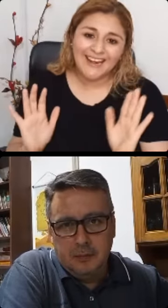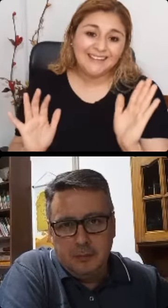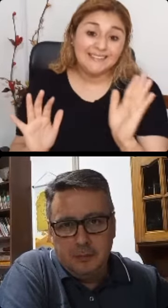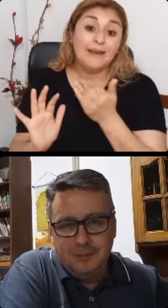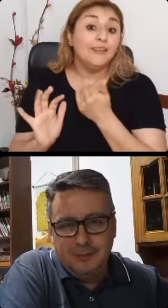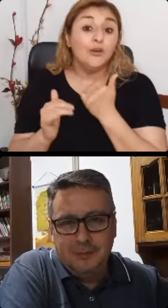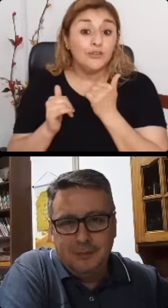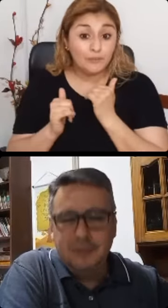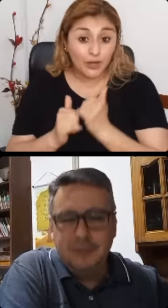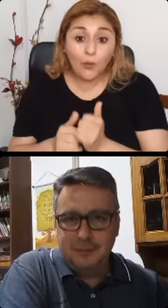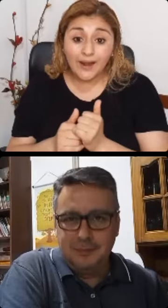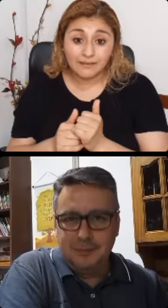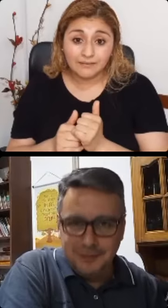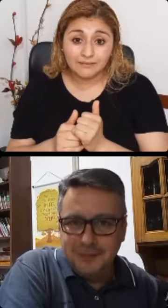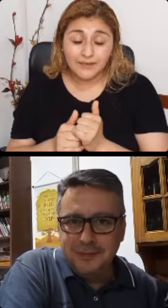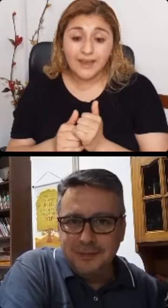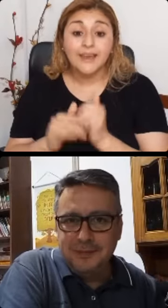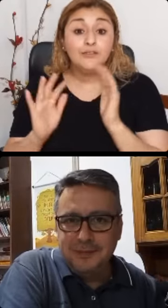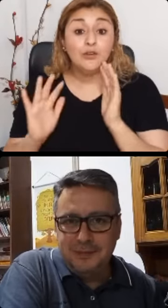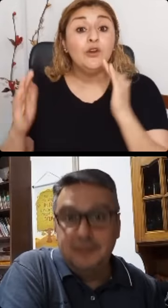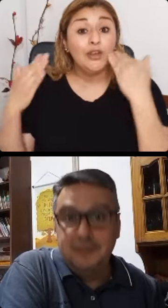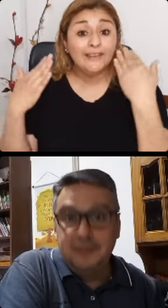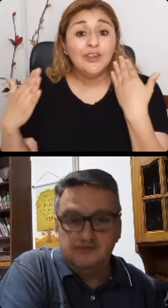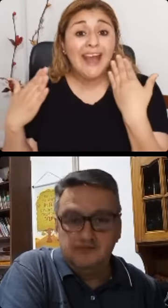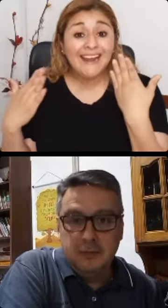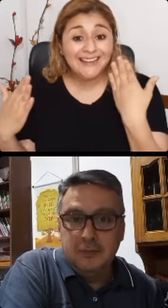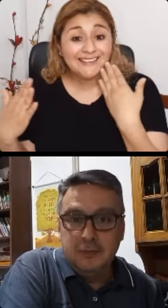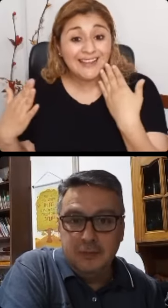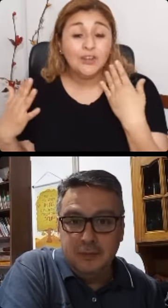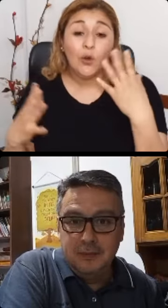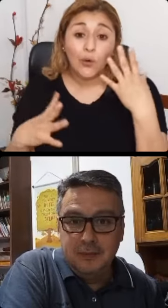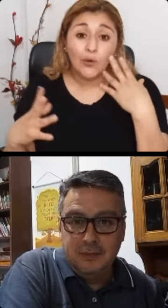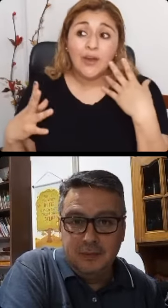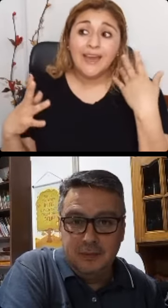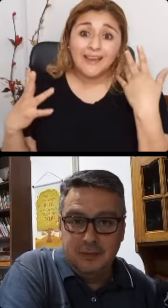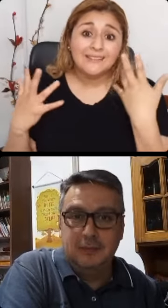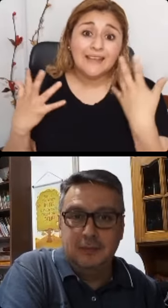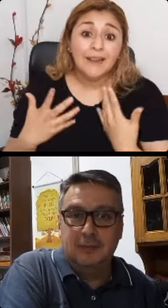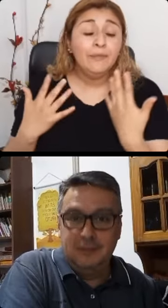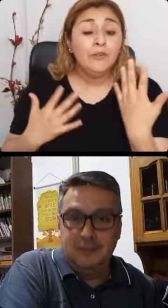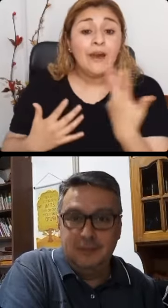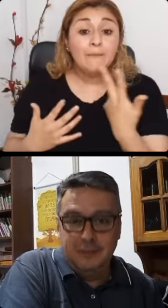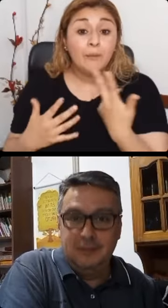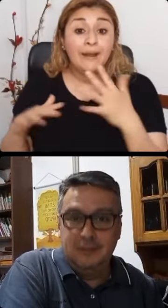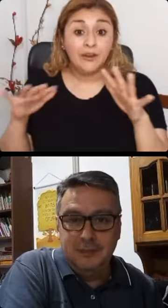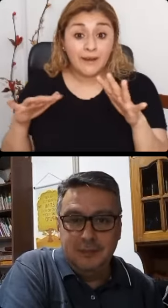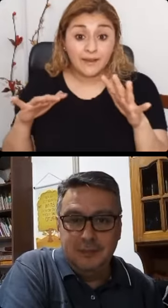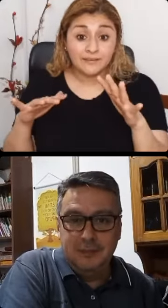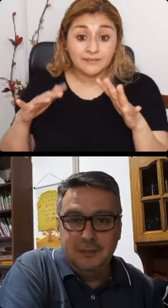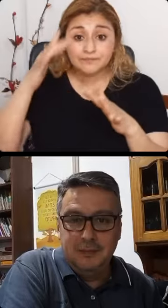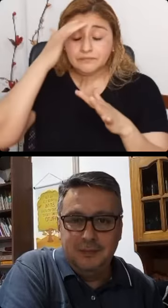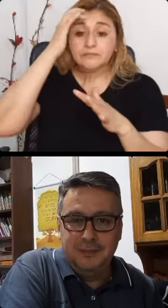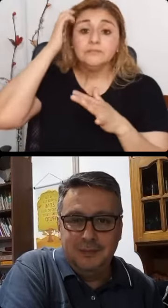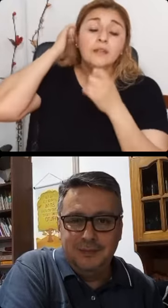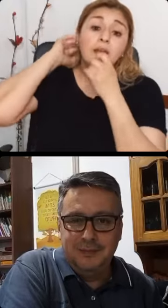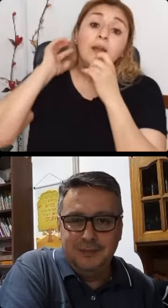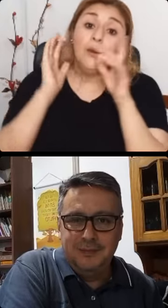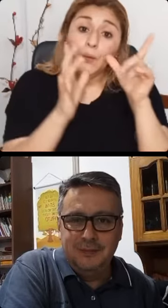que la regla sea para todos por igual, estoy analizando o examinando ambos panoramas,